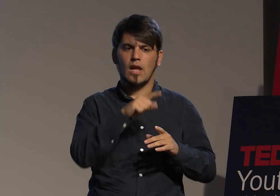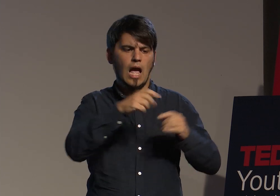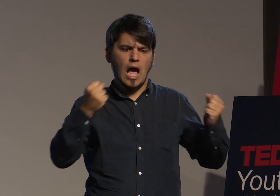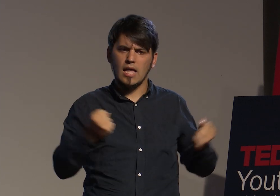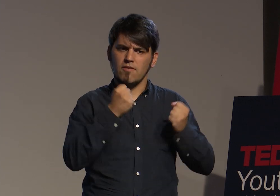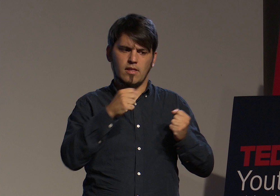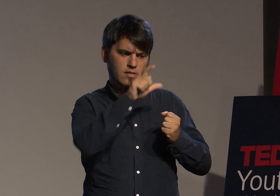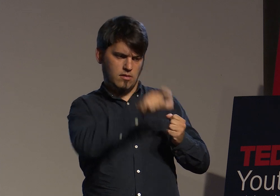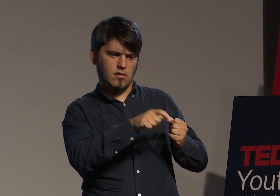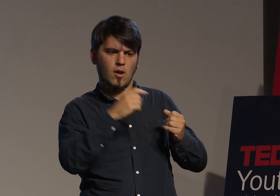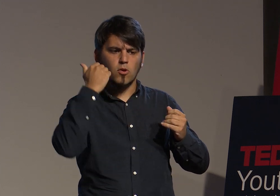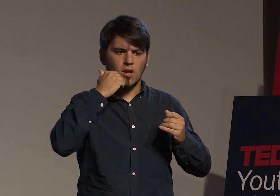ще бъдем напълно равнопоставени?